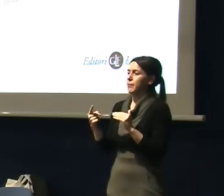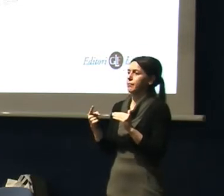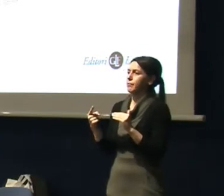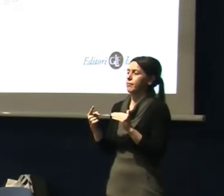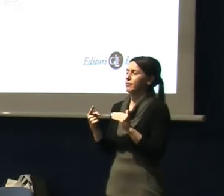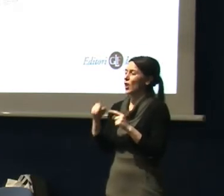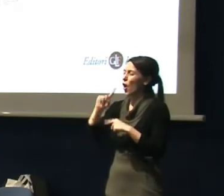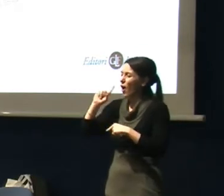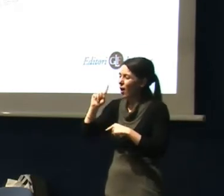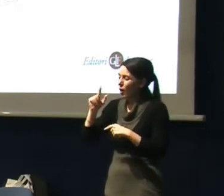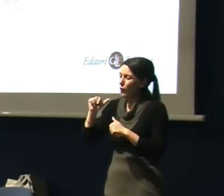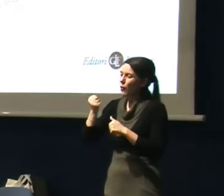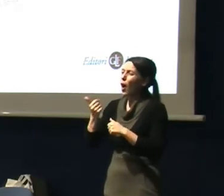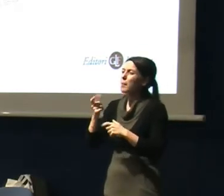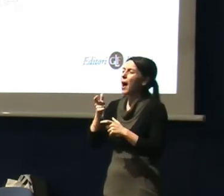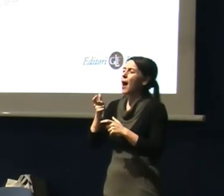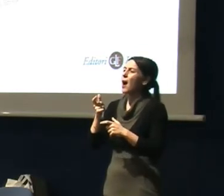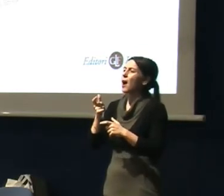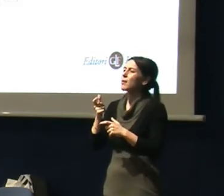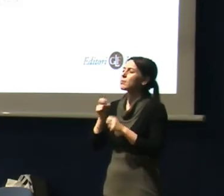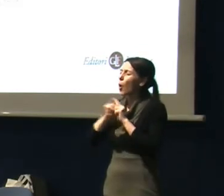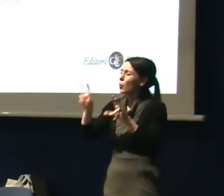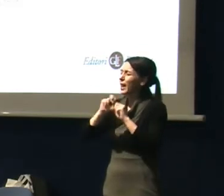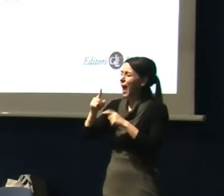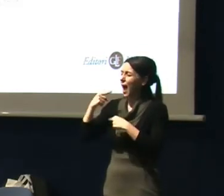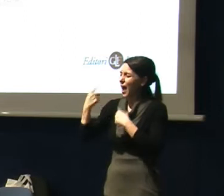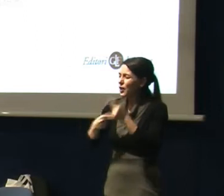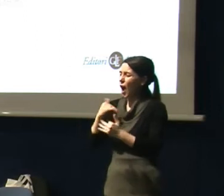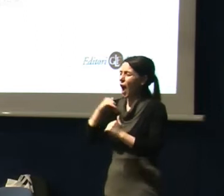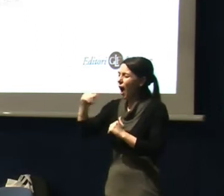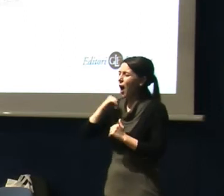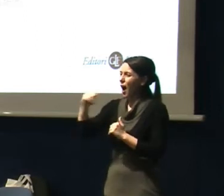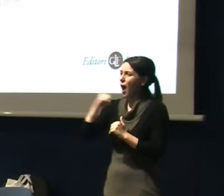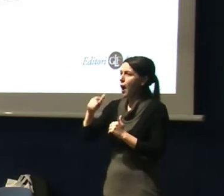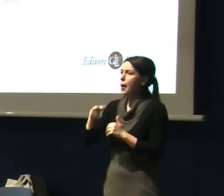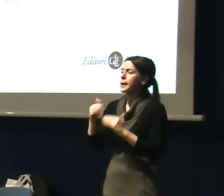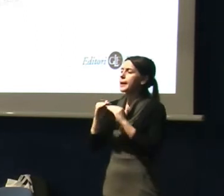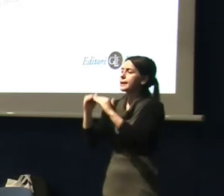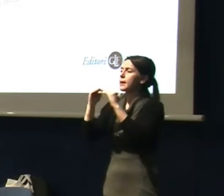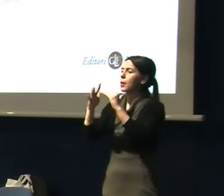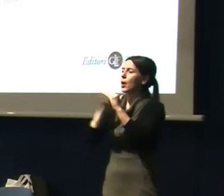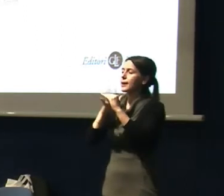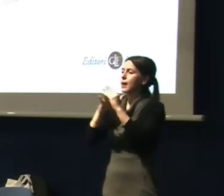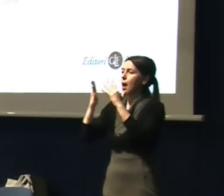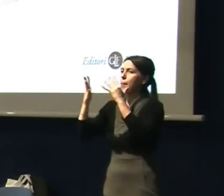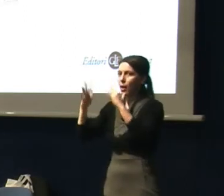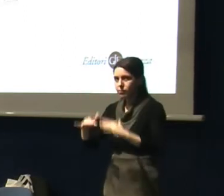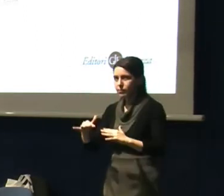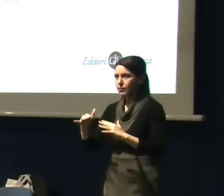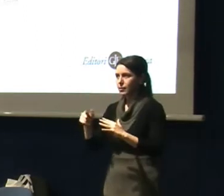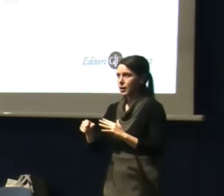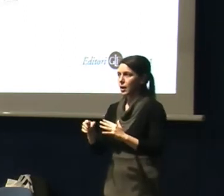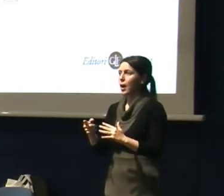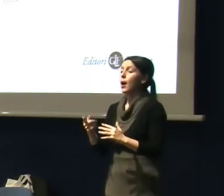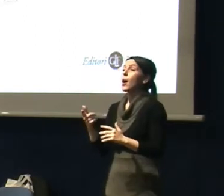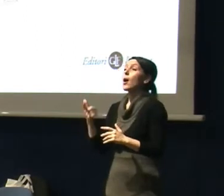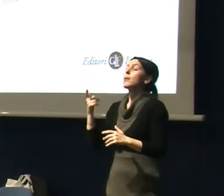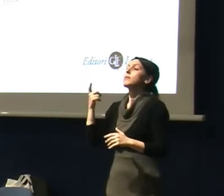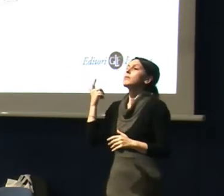continuo flusso di comunicazioni avanti e indietro che è stato garantito da internet ha